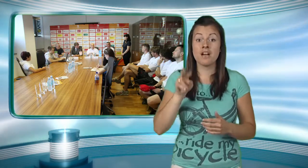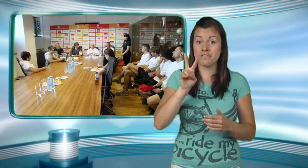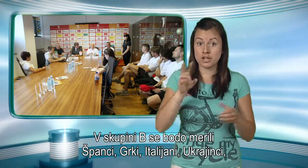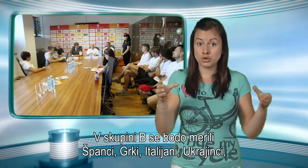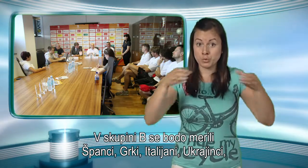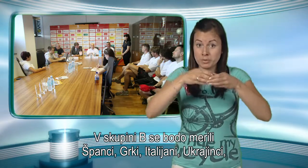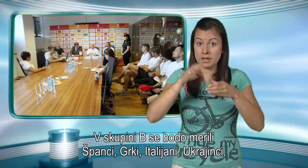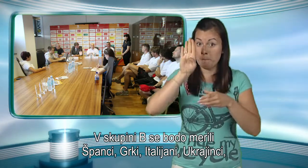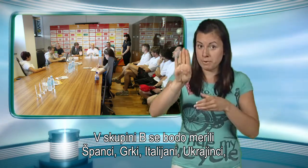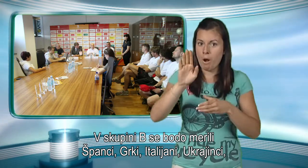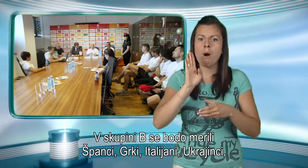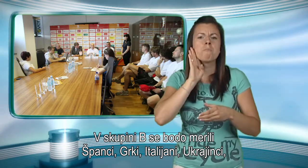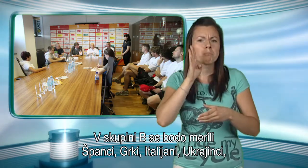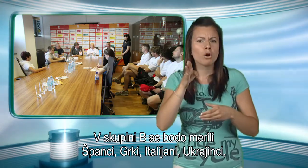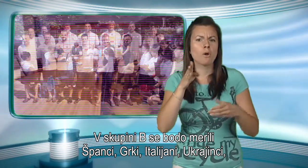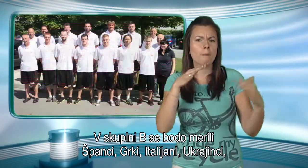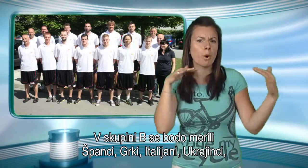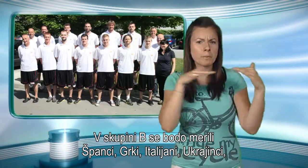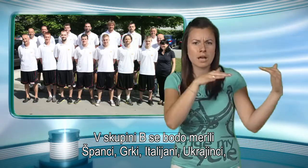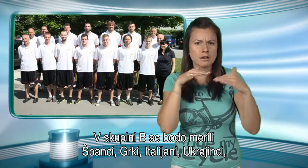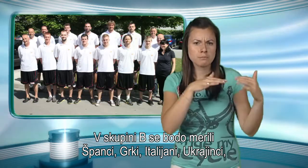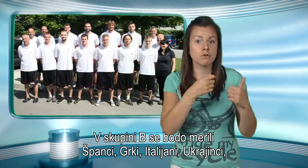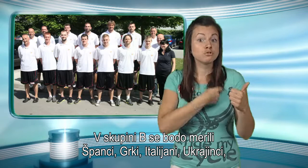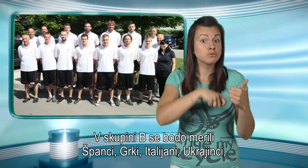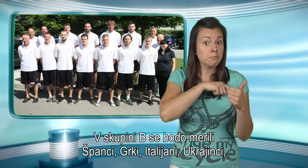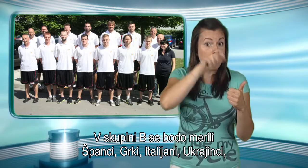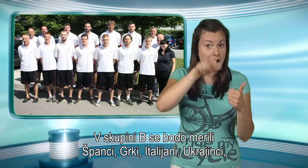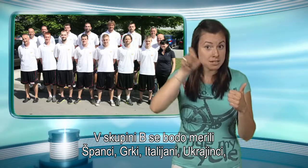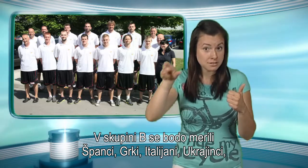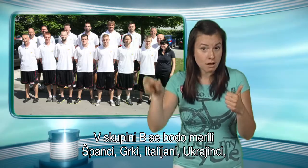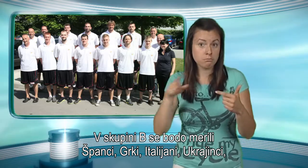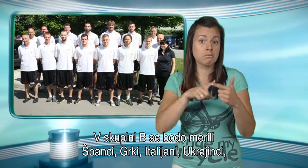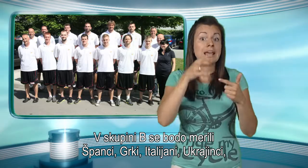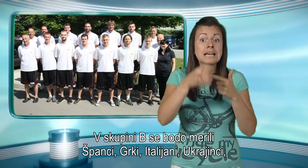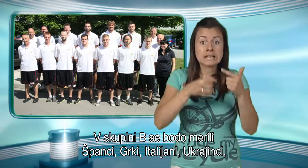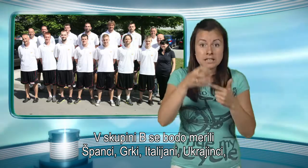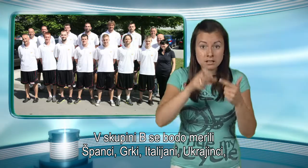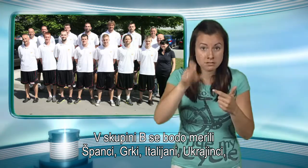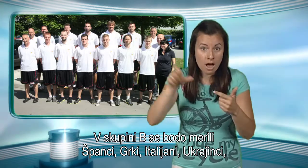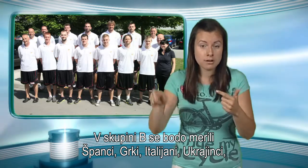V skupini B se bodo pomerili Španci, Grki, Italijani, Ukrajinci, Poljaki in Turki.